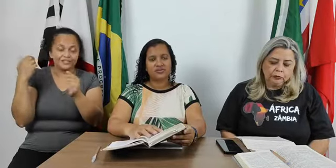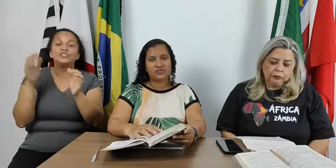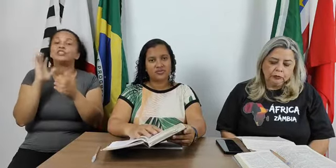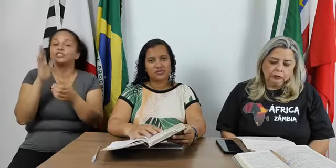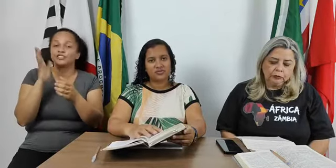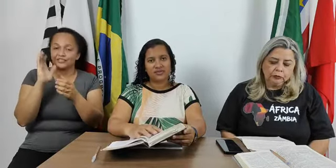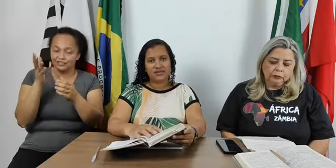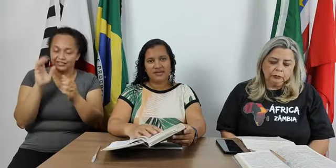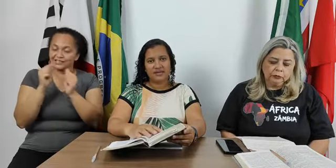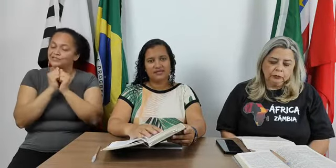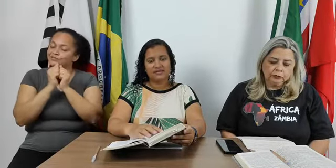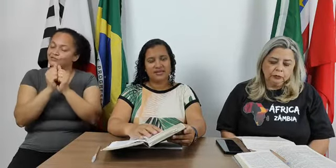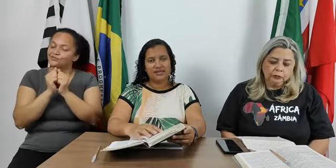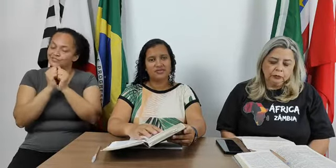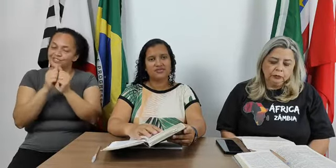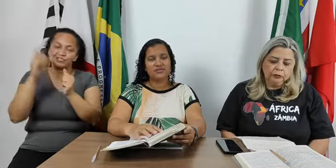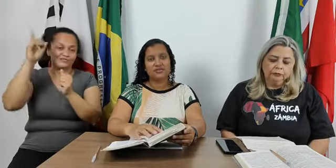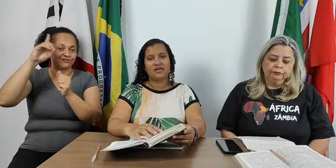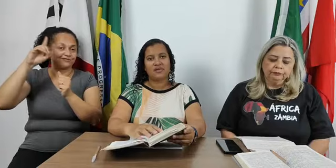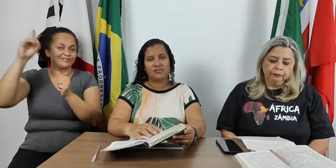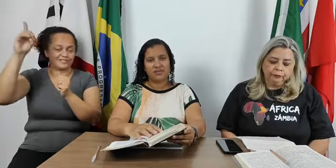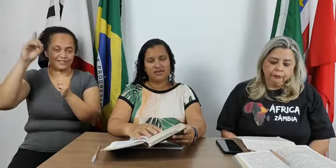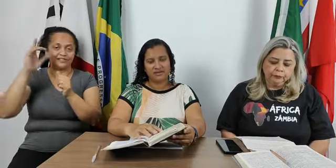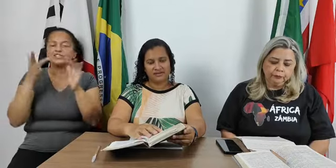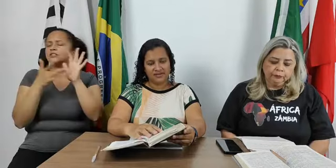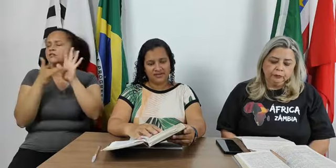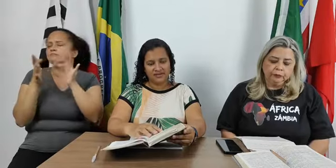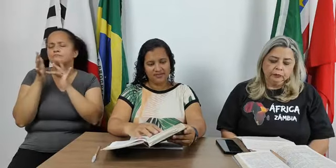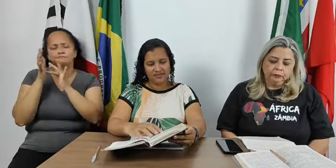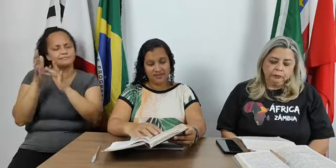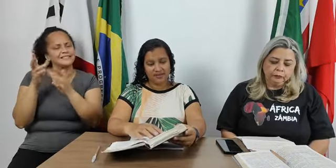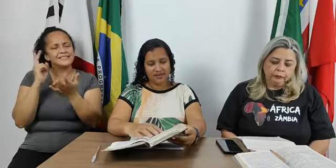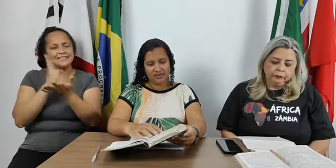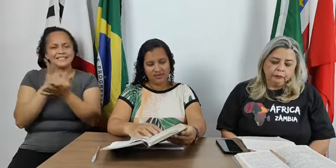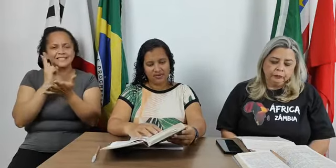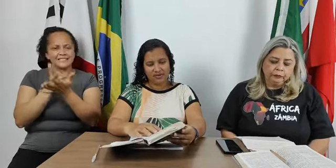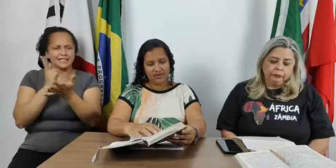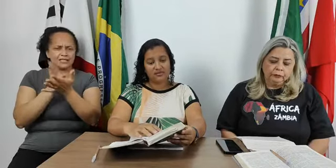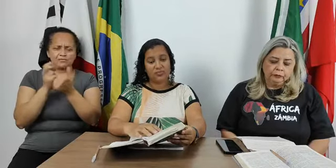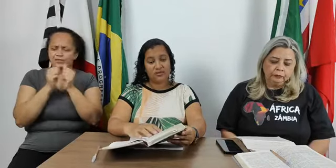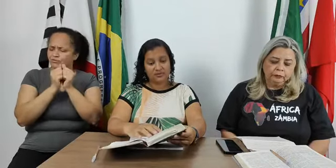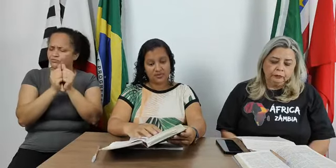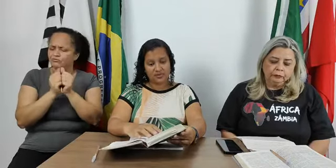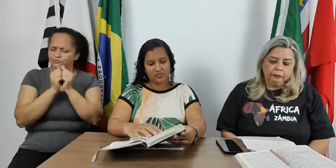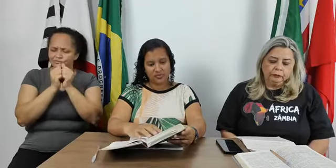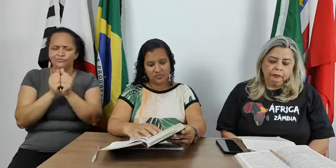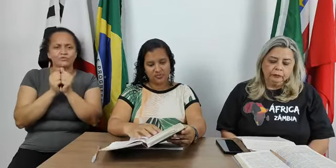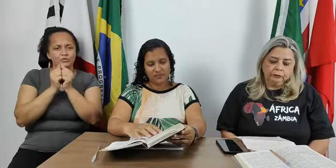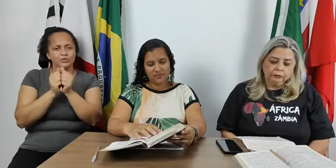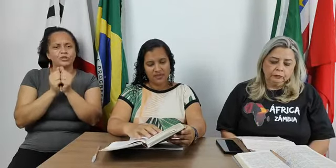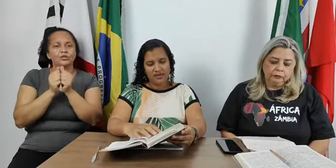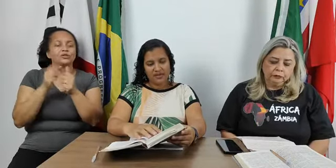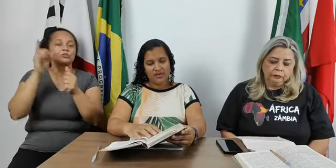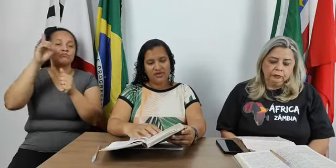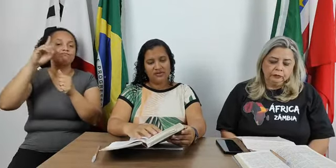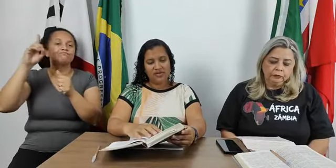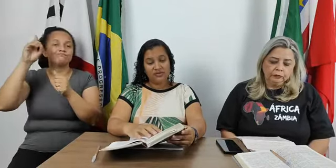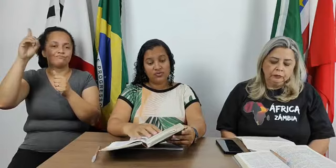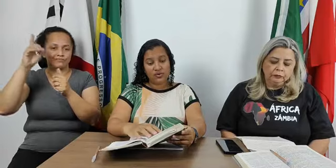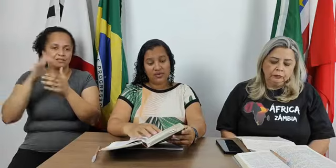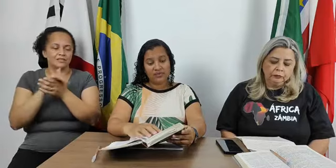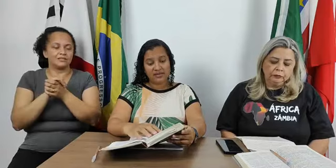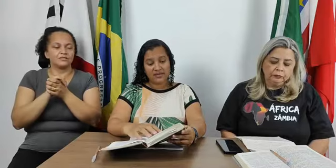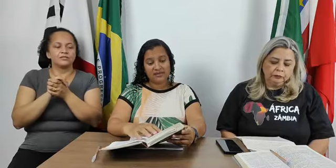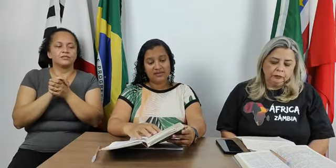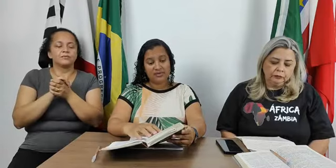revelação de que Jesus, ele é desde sempre, né? Sempre. desde o princípio do mundo. Eu revelei